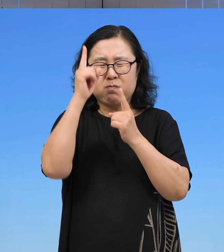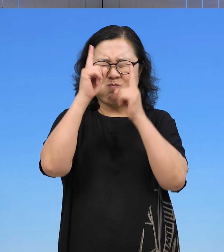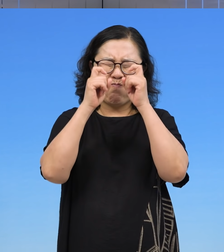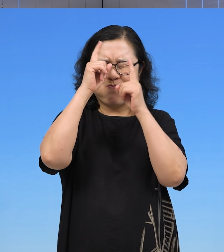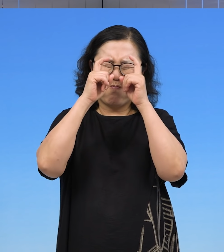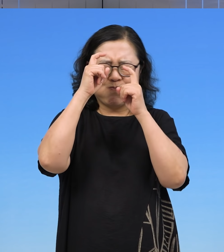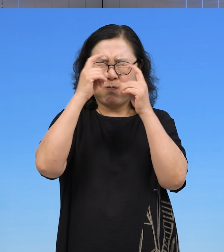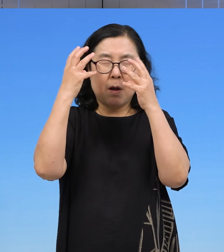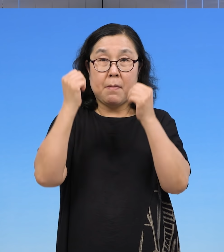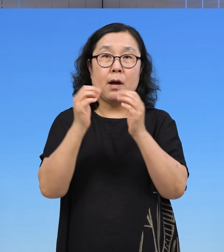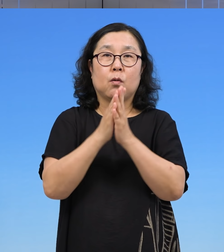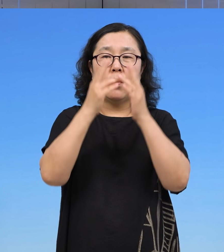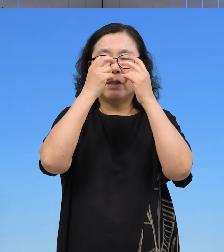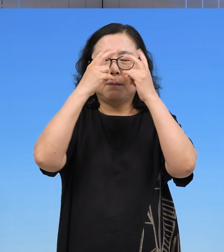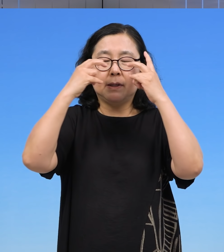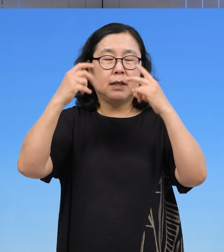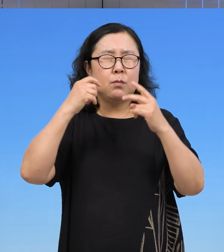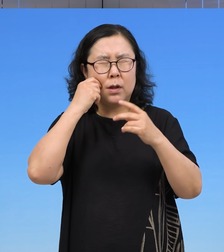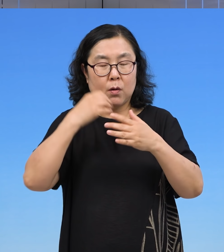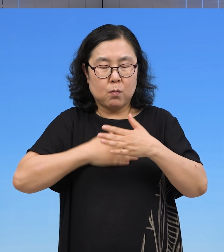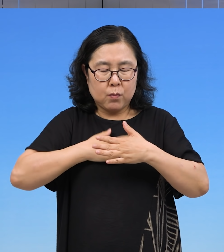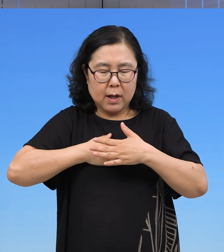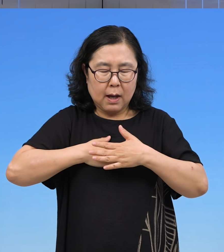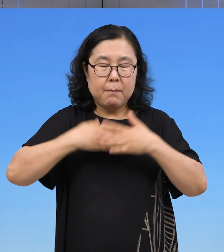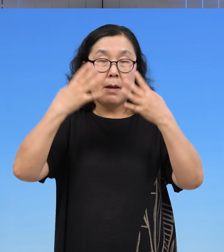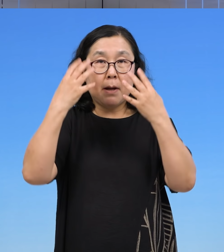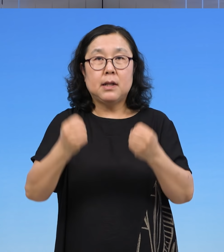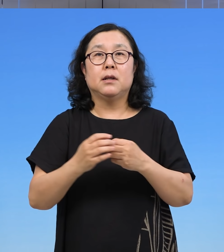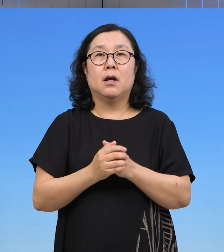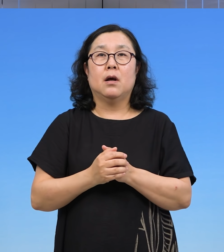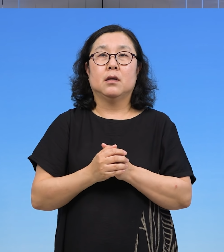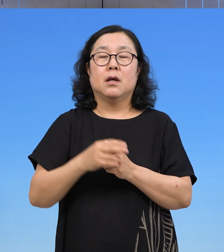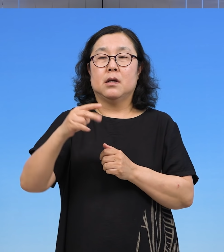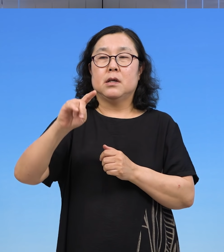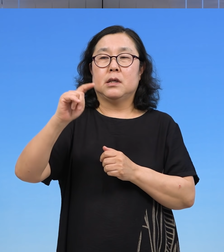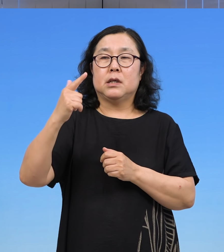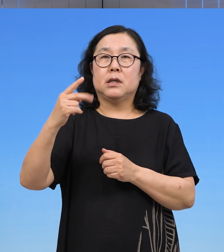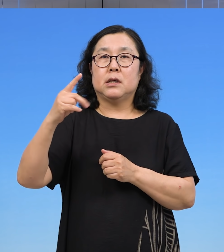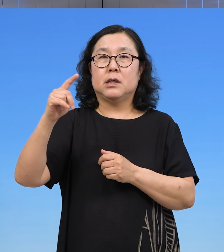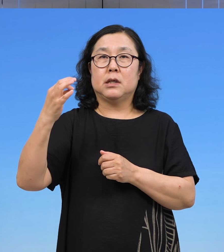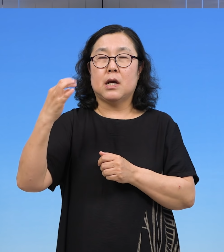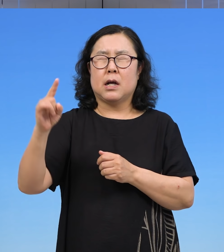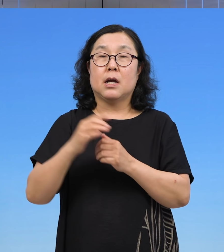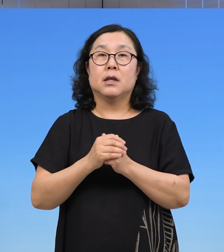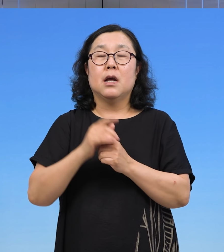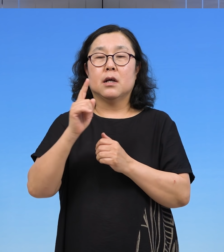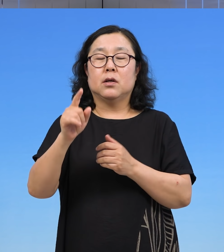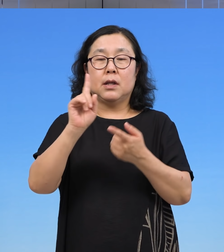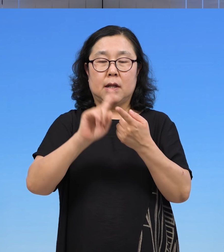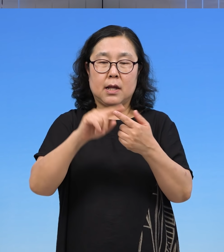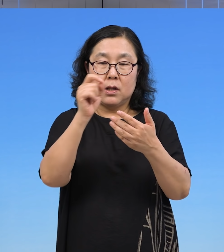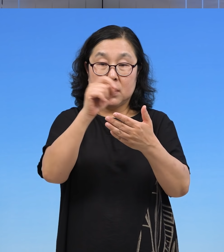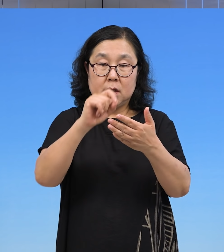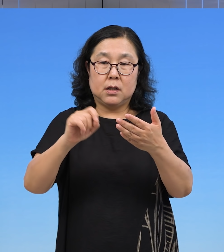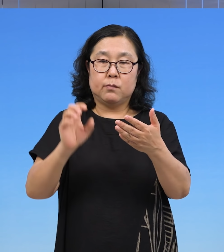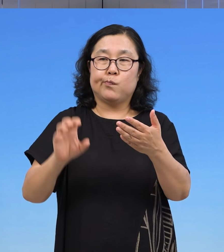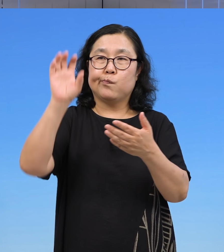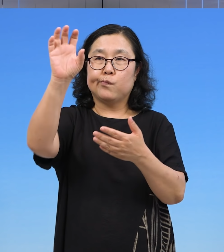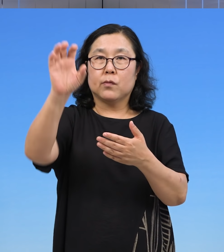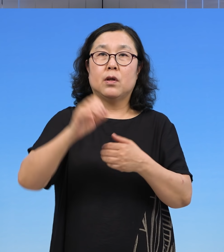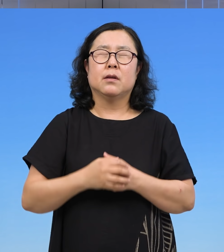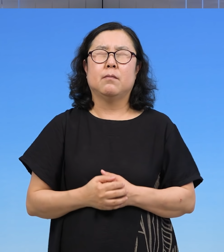불안감이 많아지고 불면증에 걸리고 이러더라는 거예요 이거를 이 신시아 하이메이 어느 잡진지 신문에다가 글을